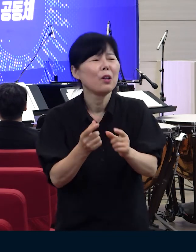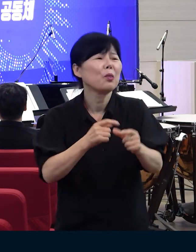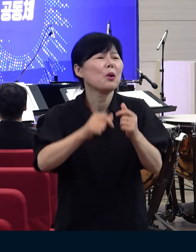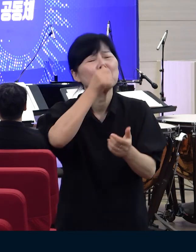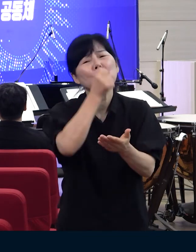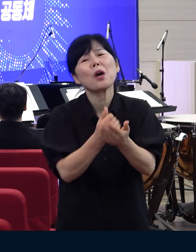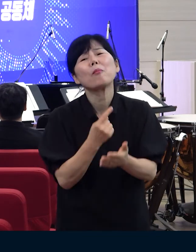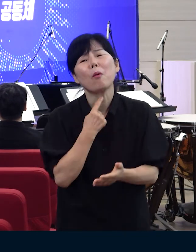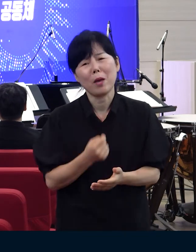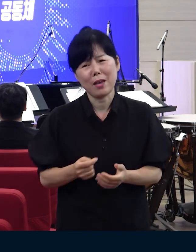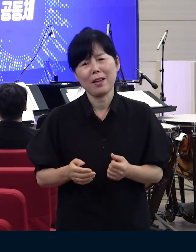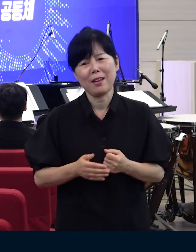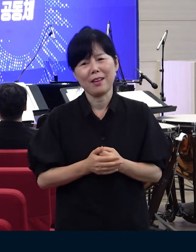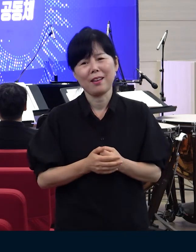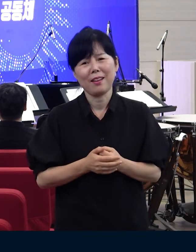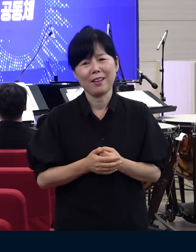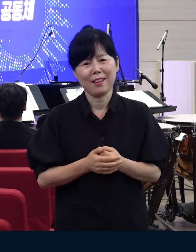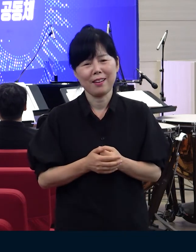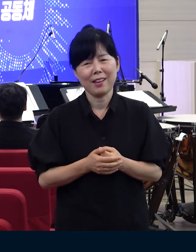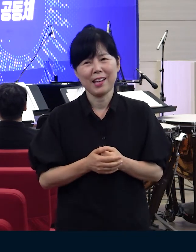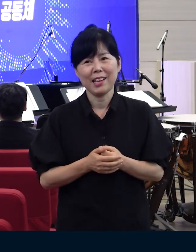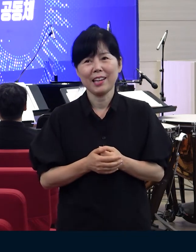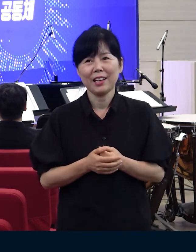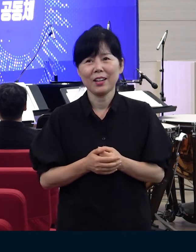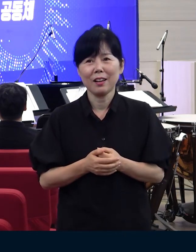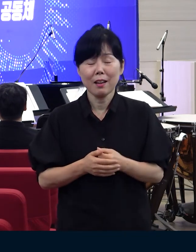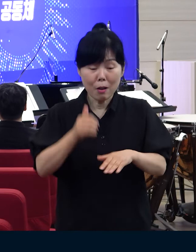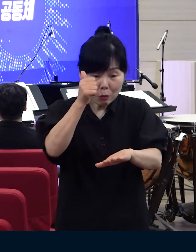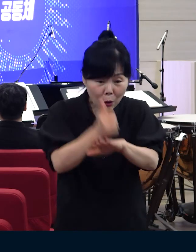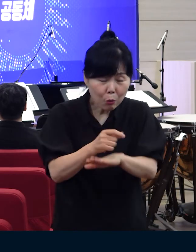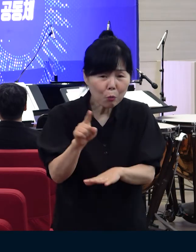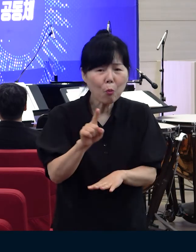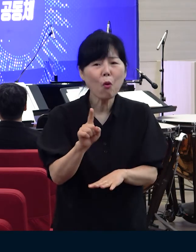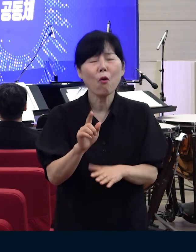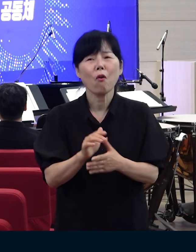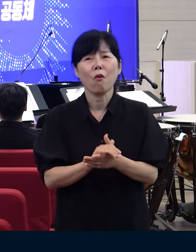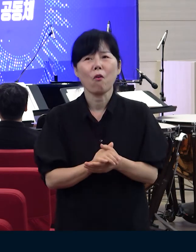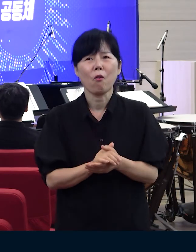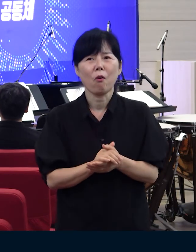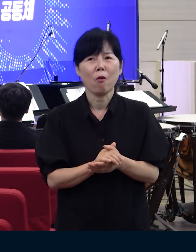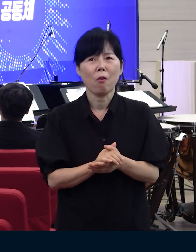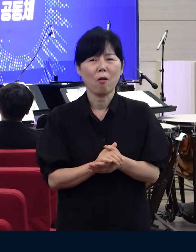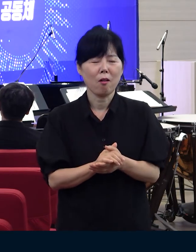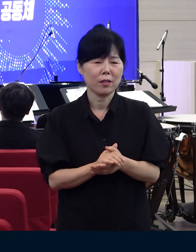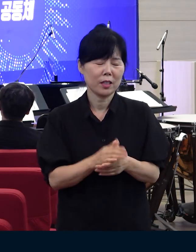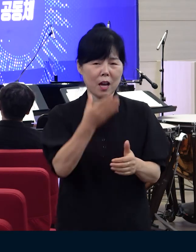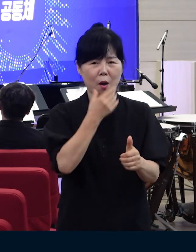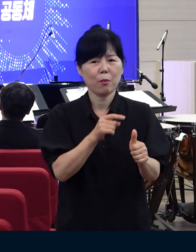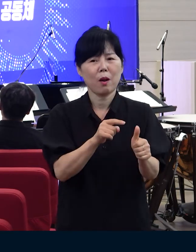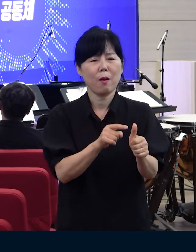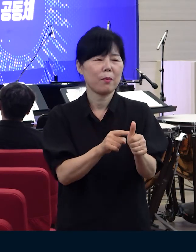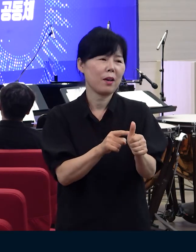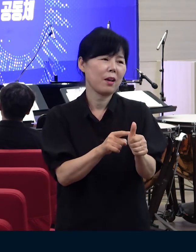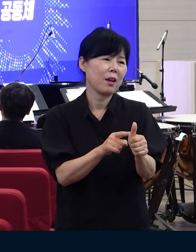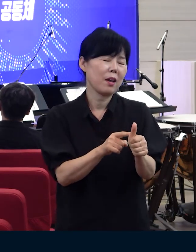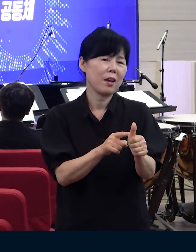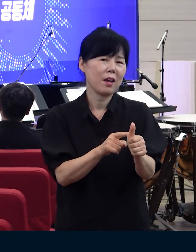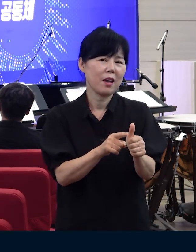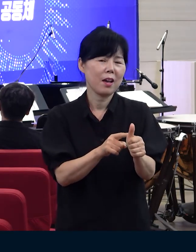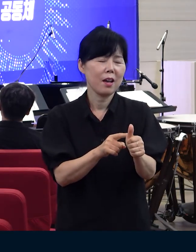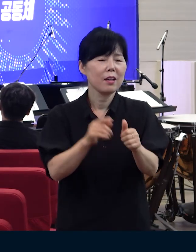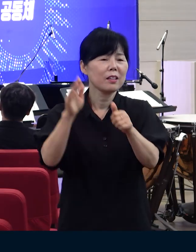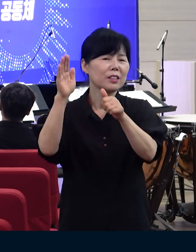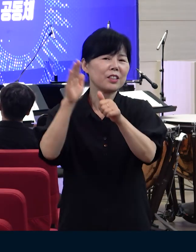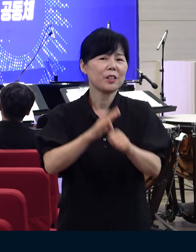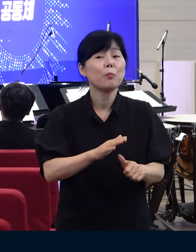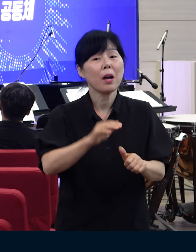그렇죠. 궁리하면 할수록 망가지는, 결국 그렇기 때문에 그 인생은요 실패하고 망하는 거 외엔